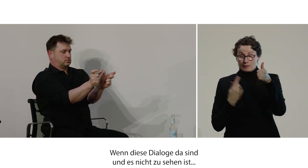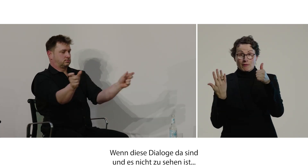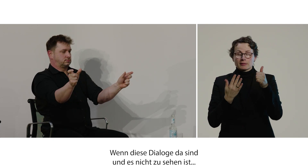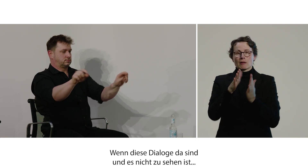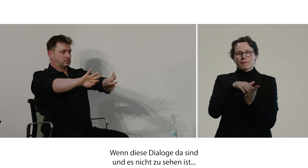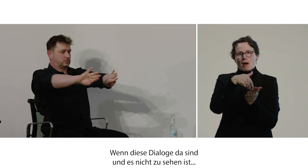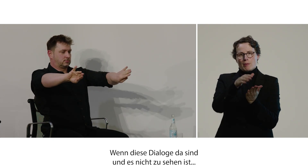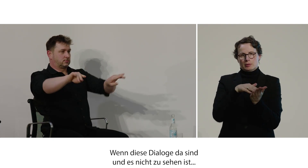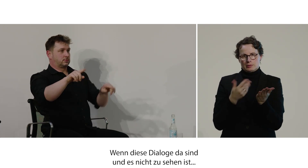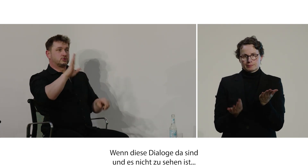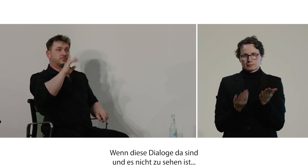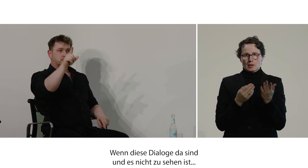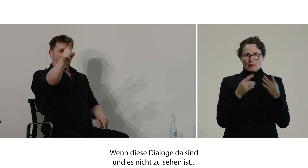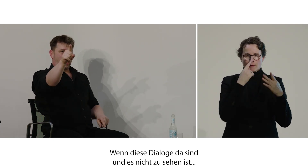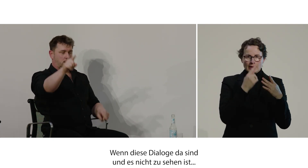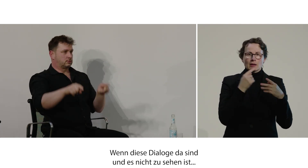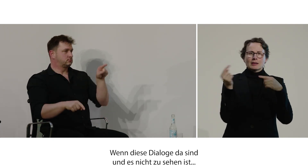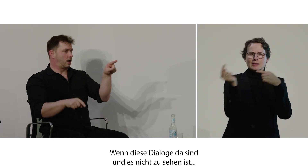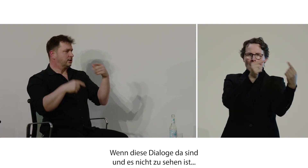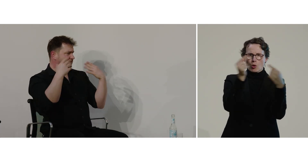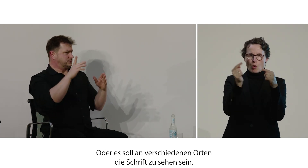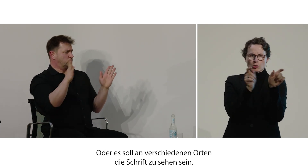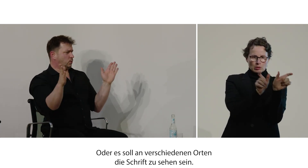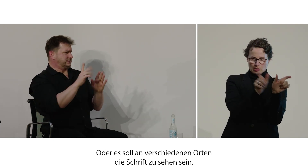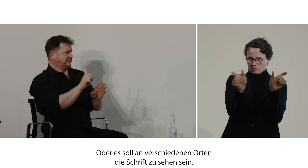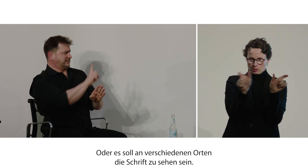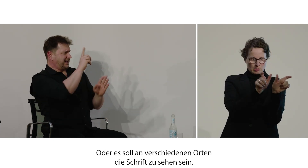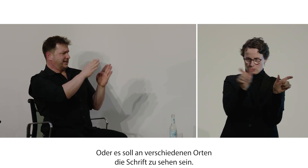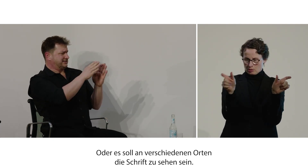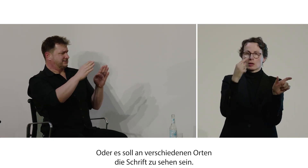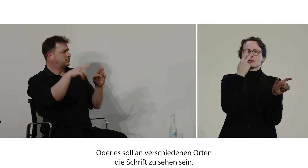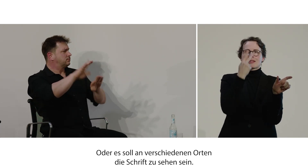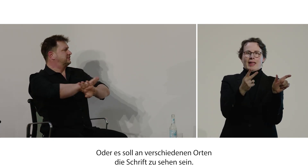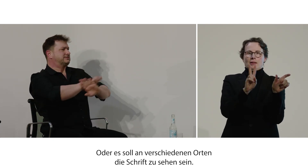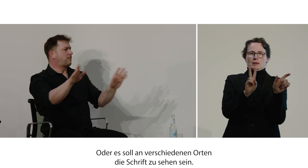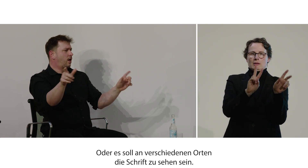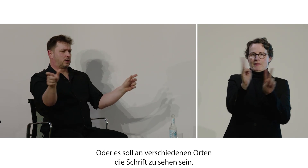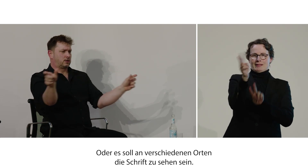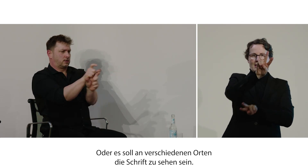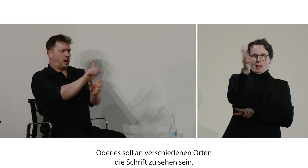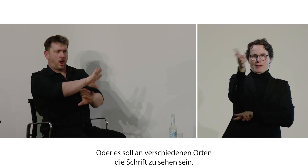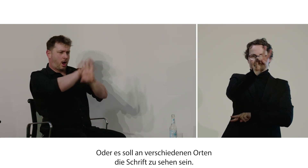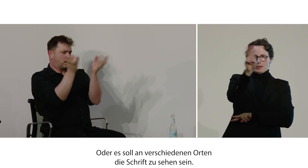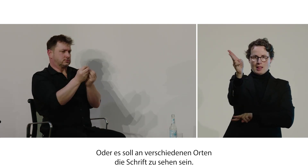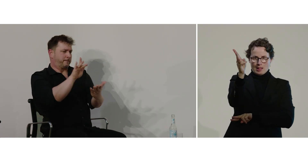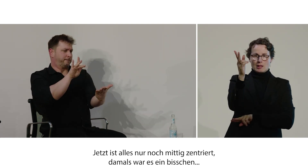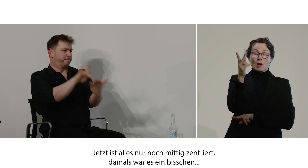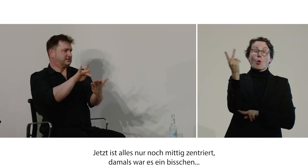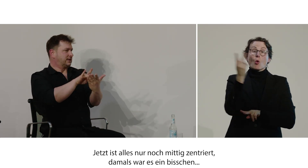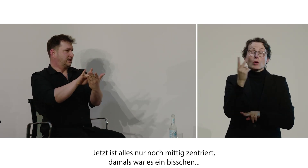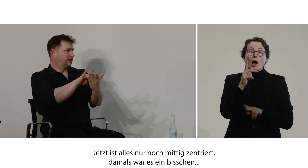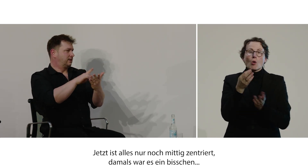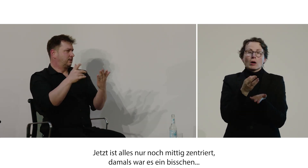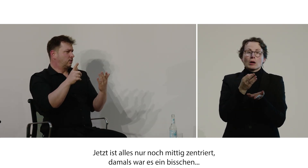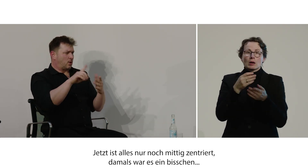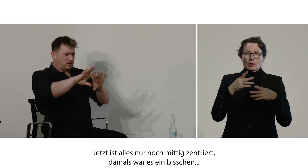wenn diese Dialoge da sind und es nicht zu sehen ist oder eben an verschiedenen Orten die Schrift zu sehen sein. Jetzt ist